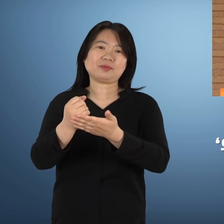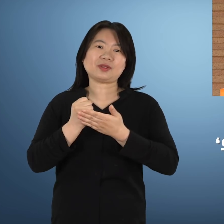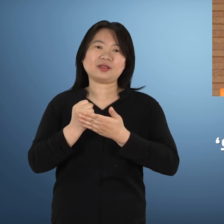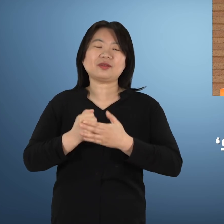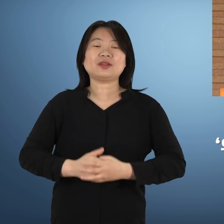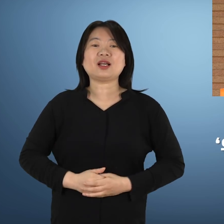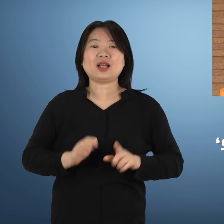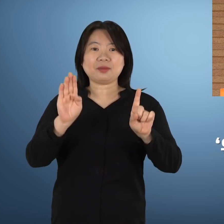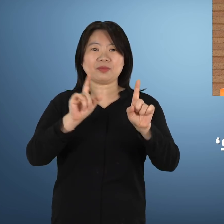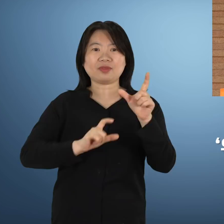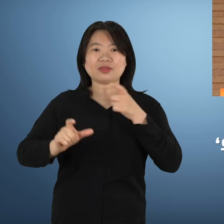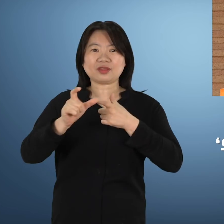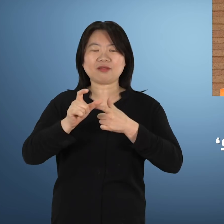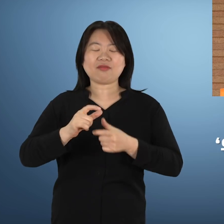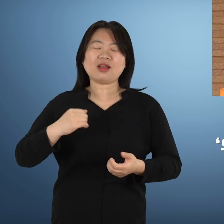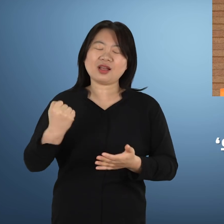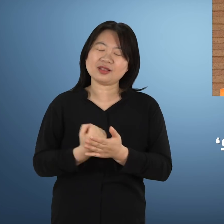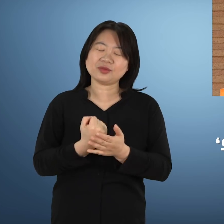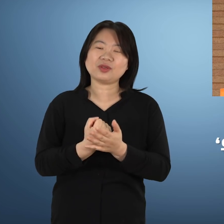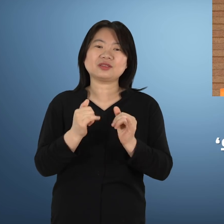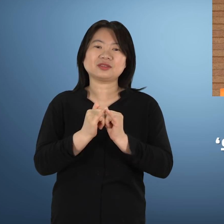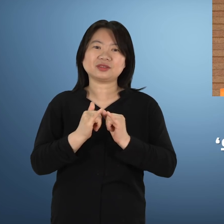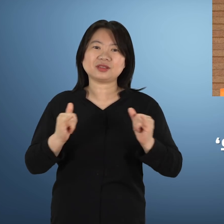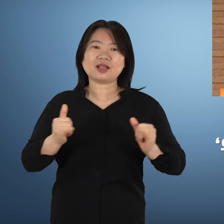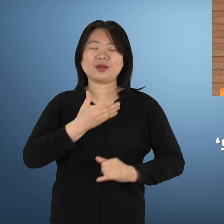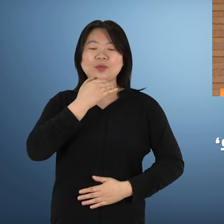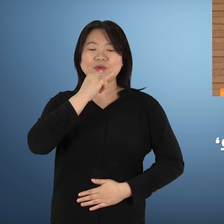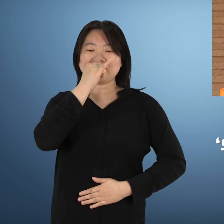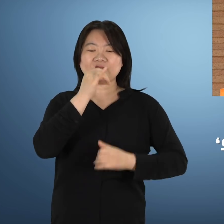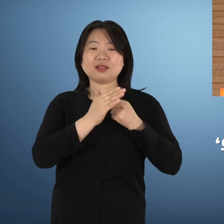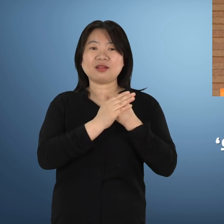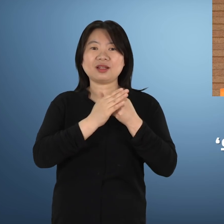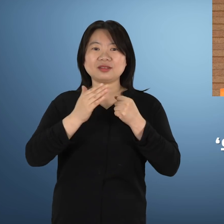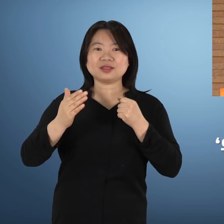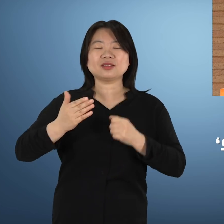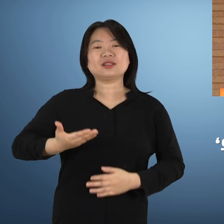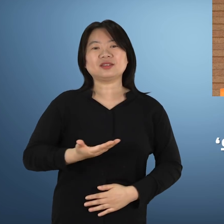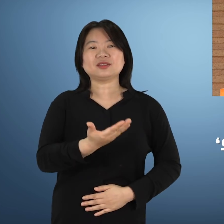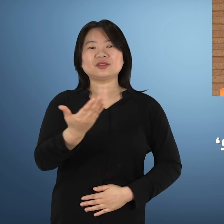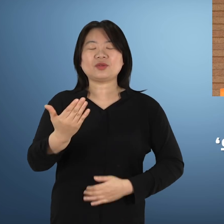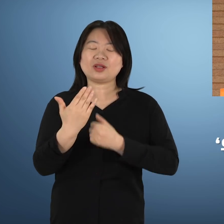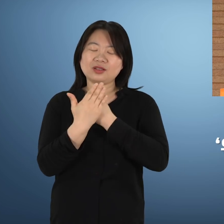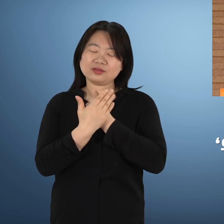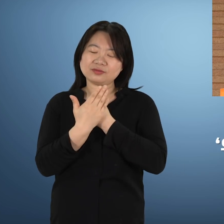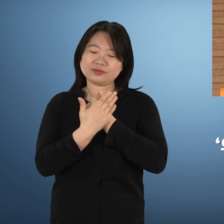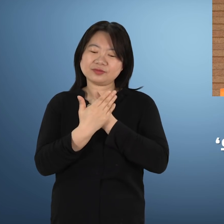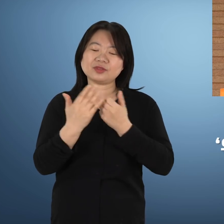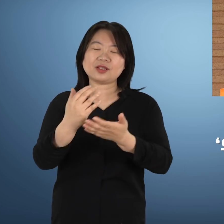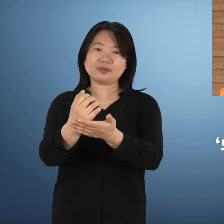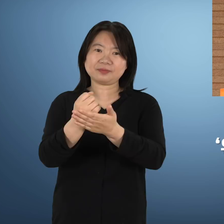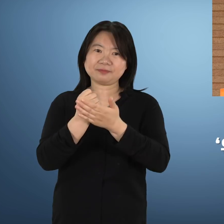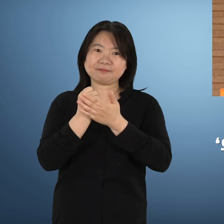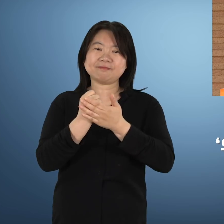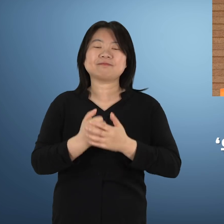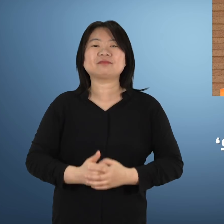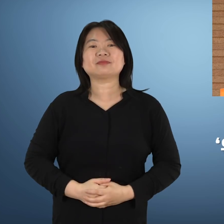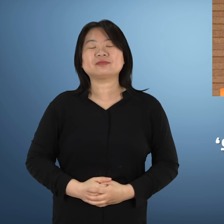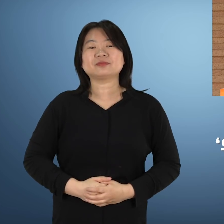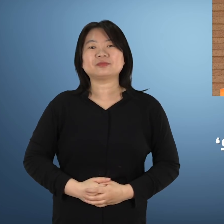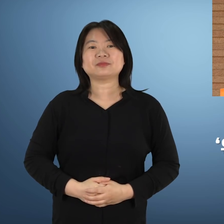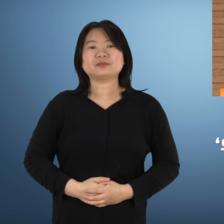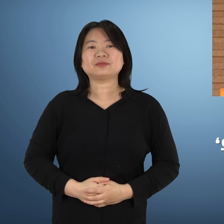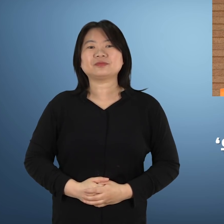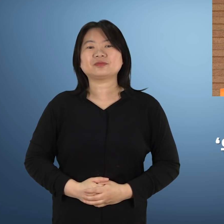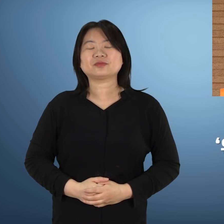다시 한번 애통하는 자는 복이 있나니 그들이 위로를 받을 것이며.